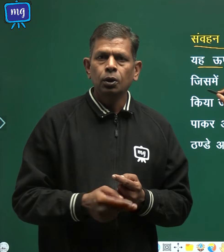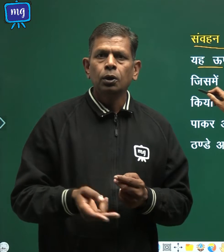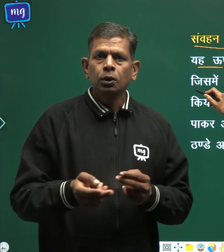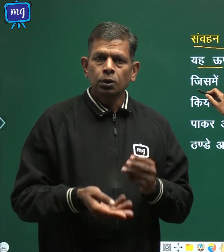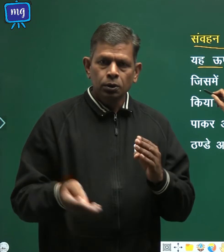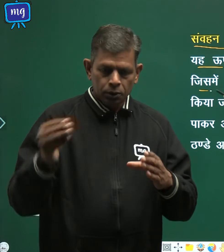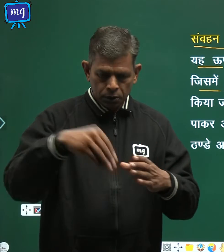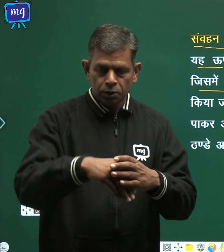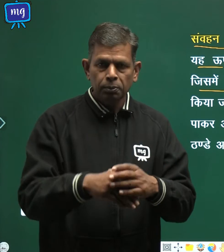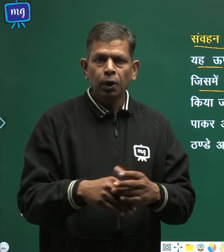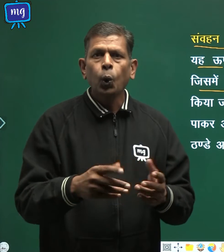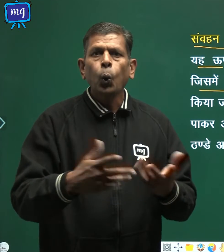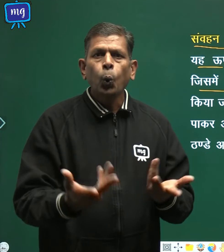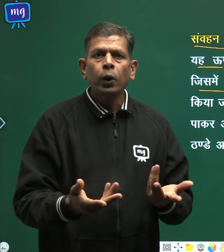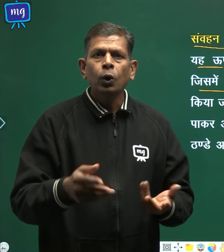जिसमें किसी तरल